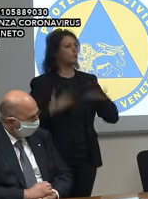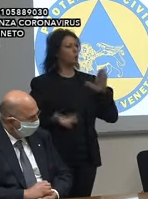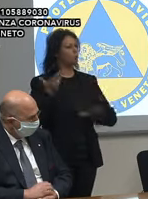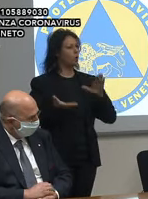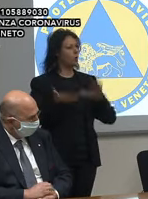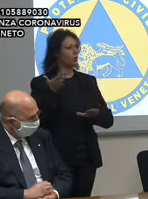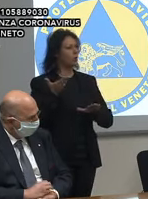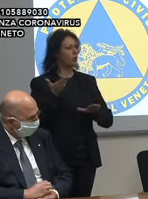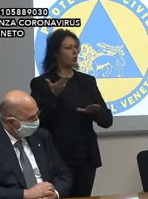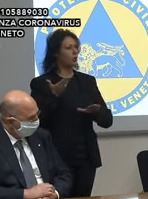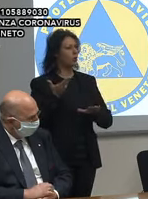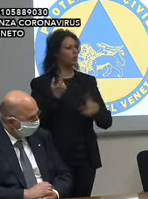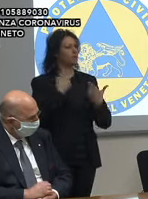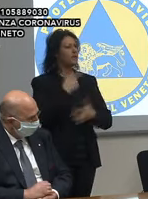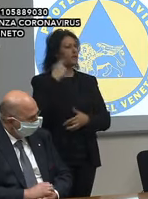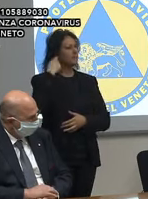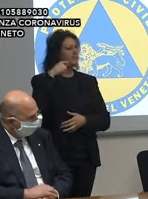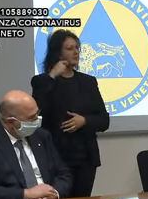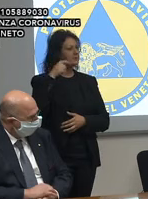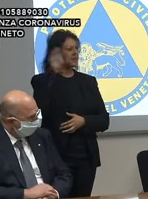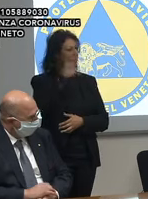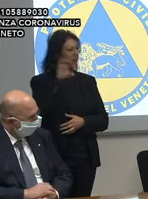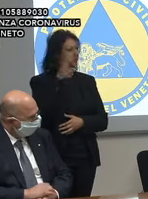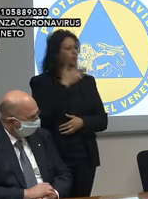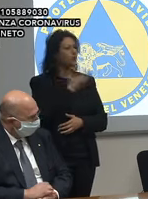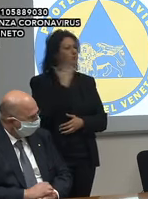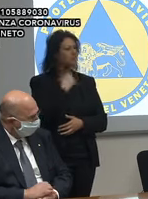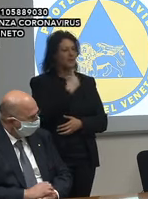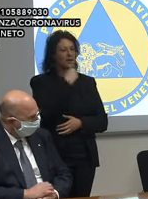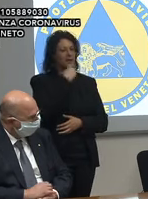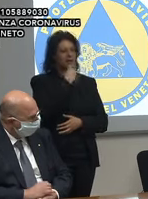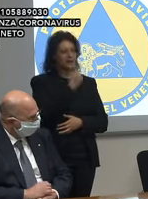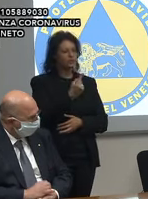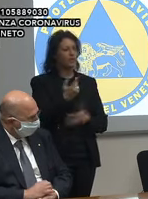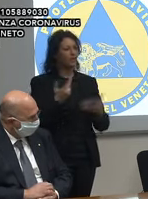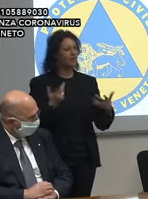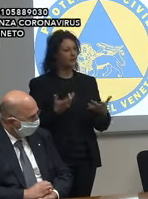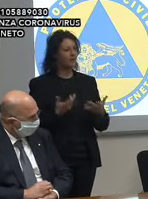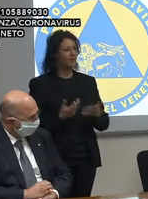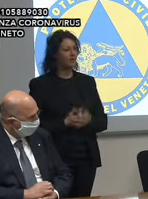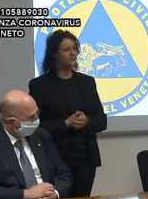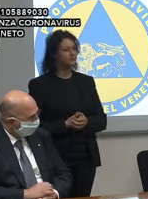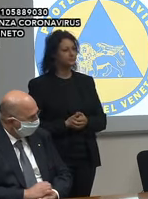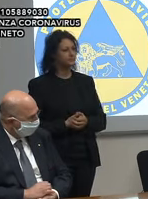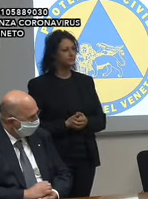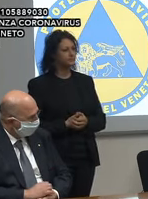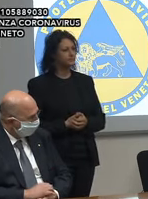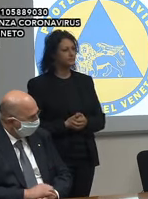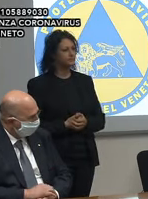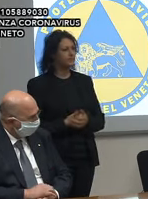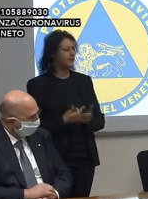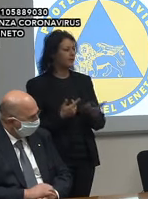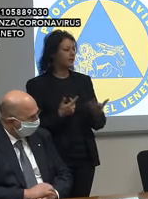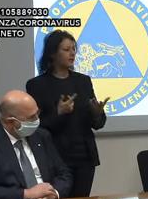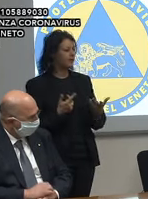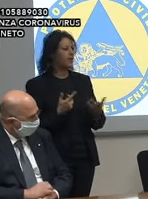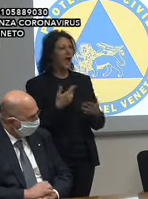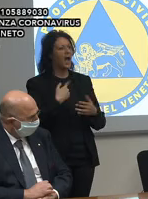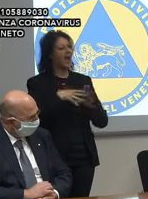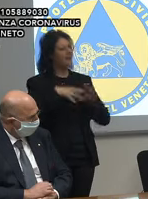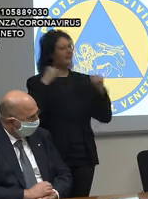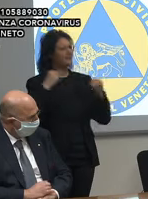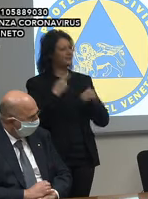Il governatore ricordava come quando non solo a te, sai, dicevano: ah, ma cosa